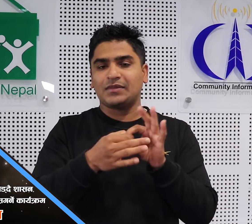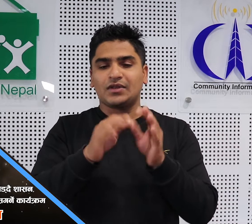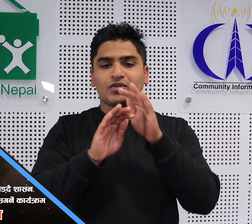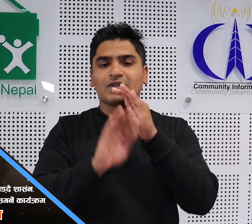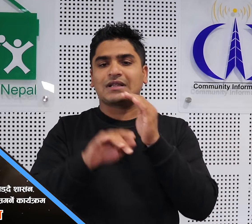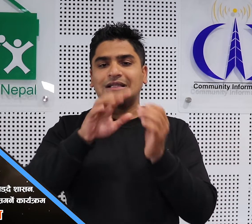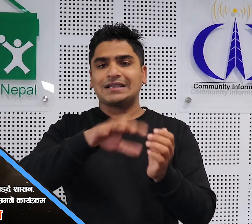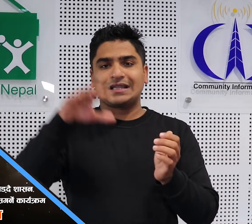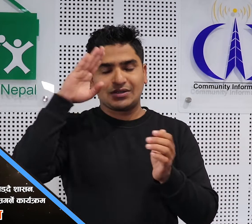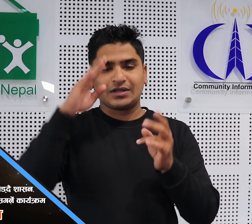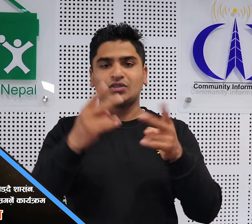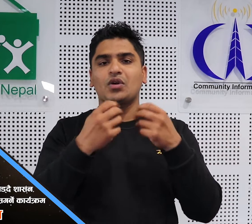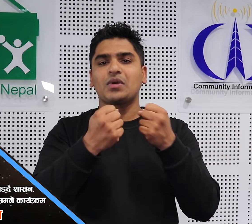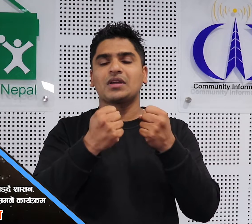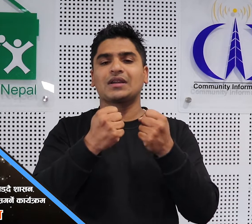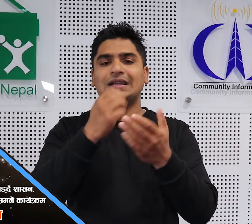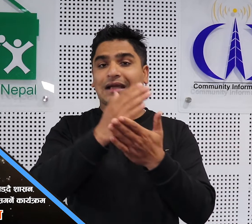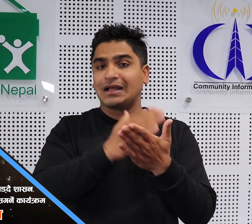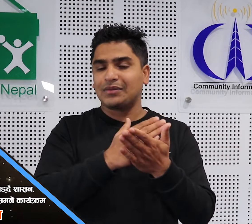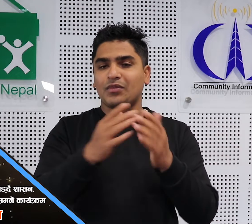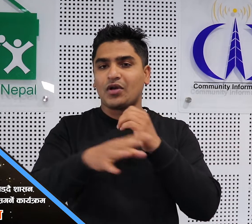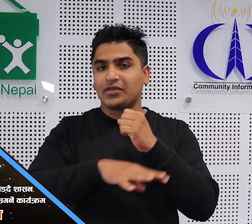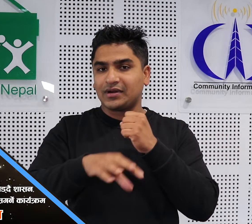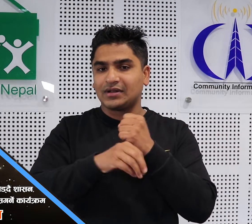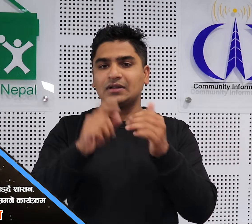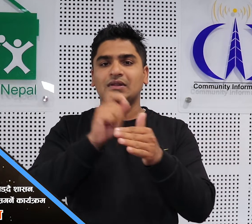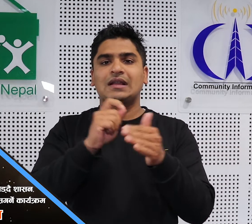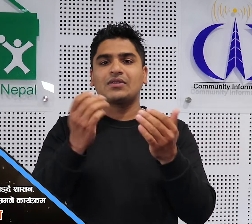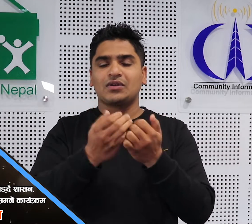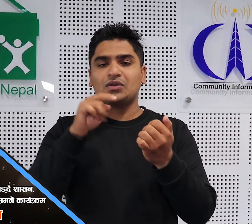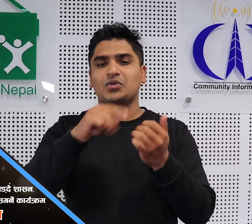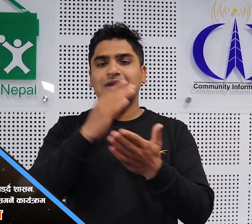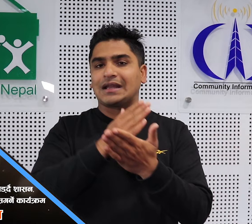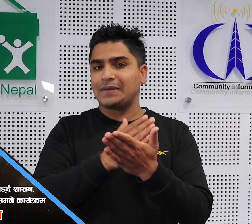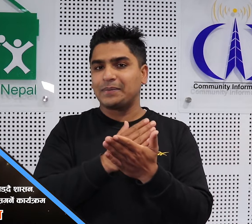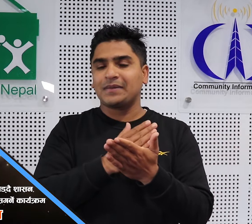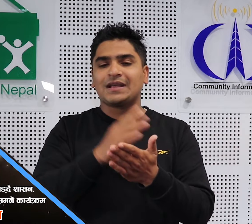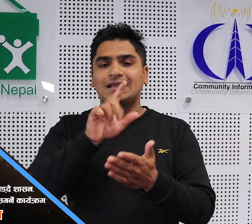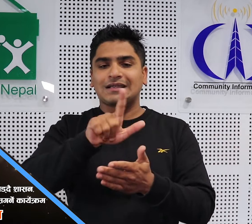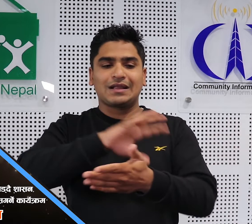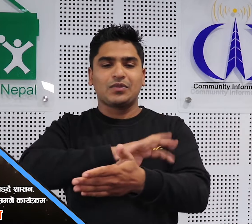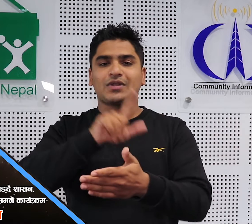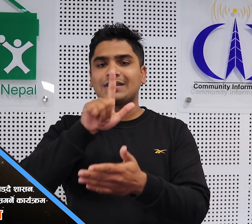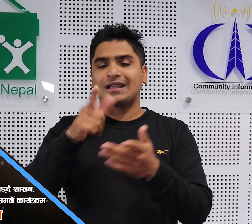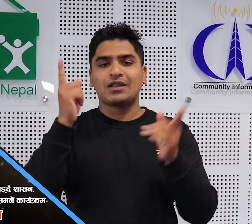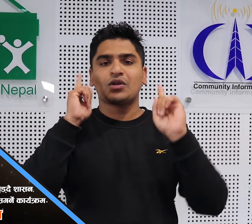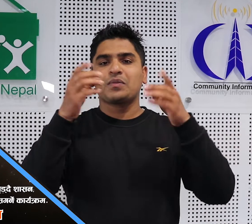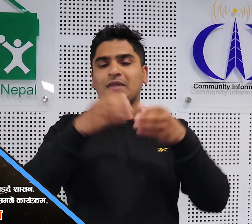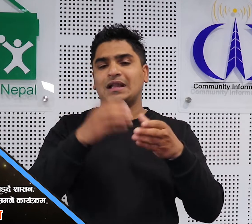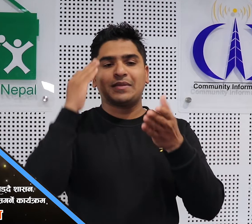सञ्चालित स्थानीय सरकार सबलीकरण कार्यक्रम अन्तर्गत तयार पारिएको यो कार्यक्रम सात प्रदेशका सात नगरपालिकामा केन्द्रित